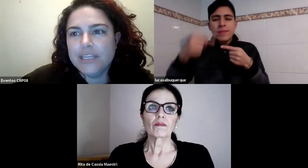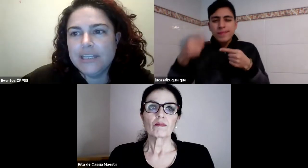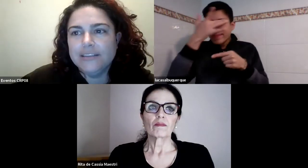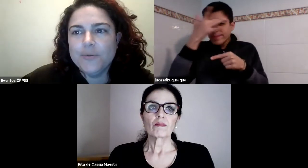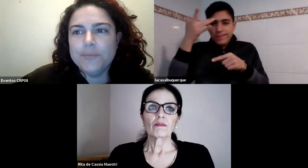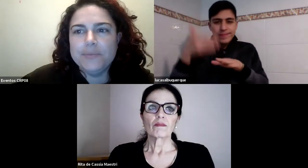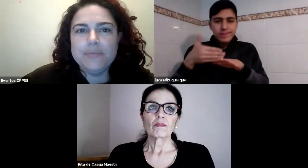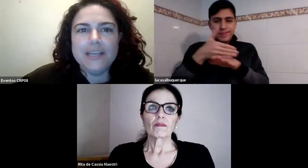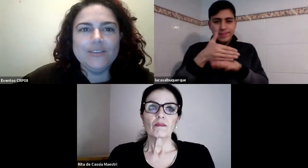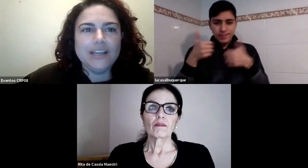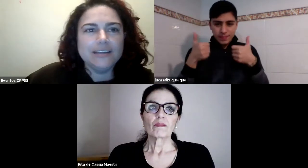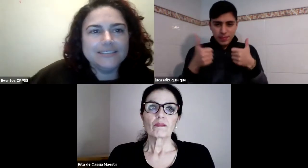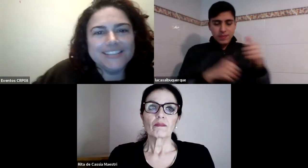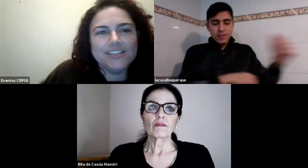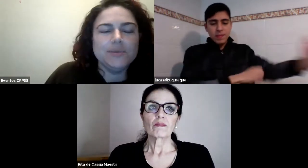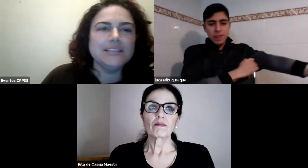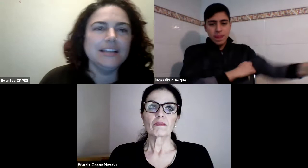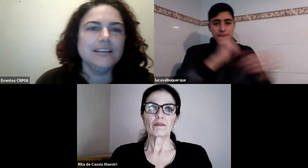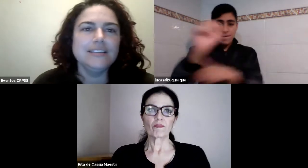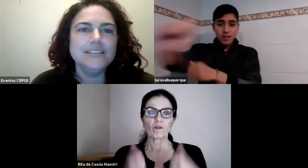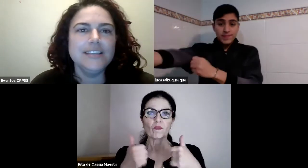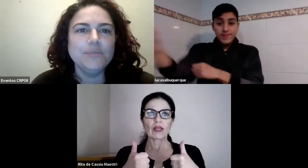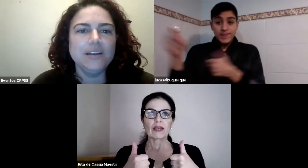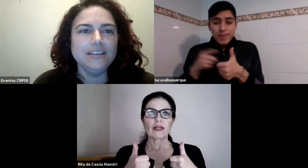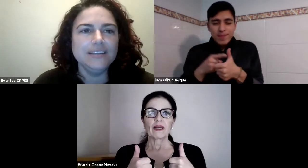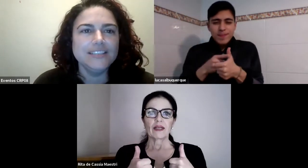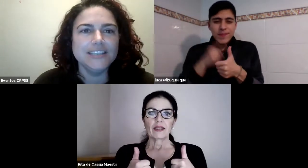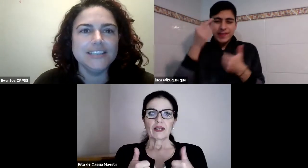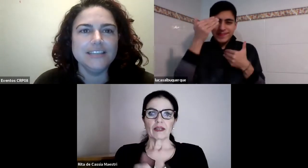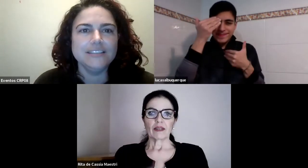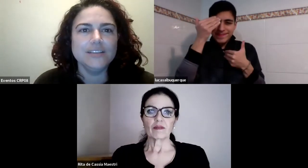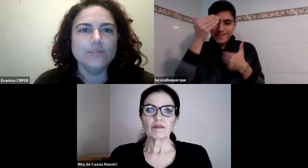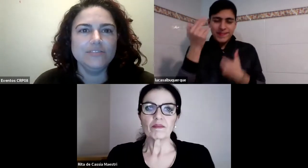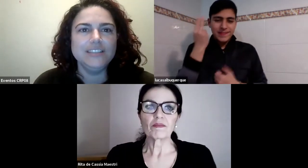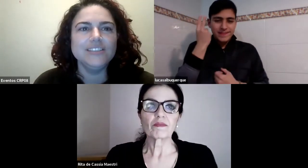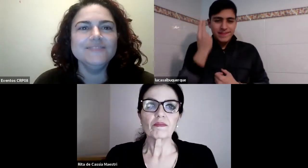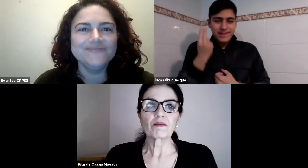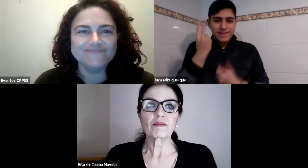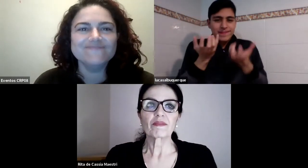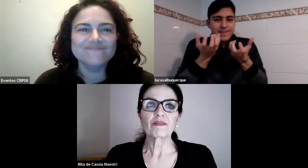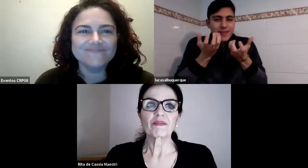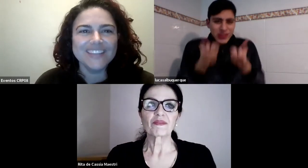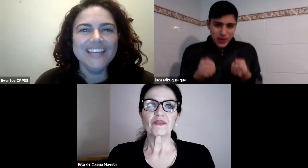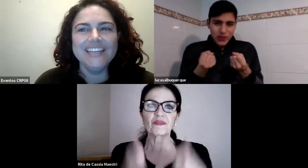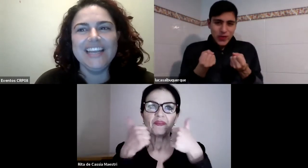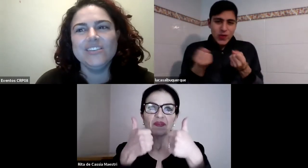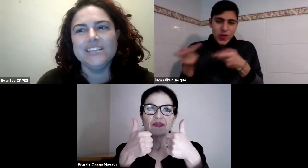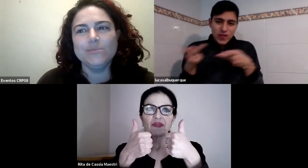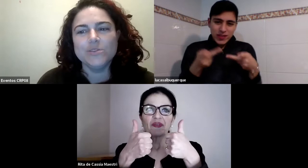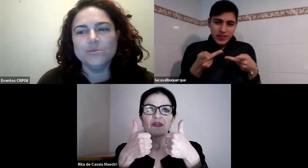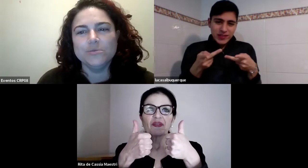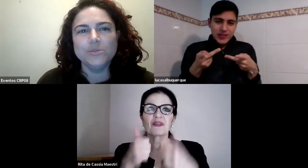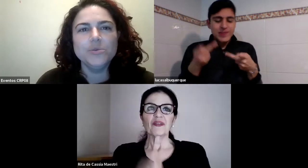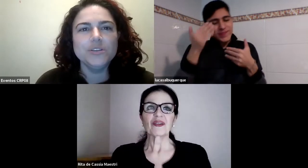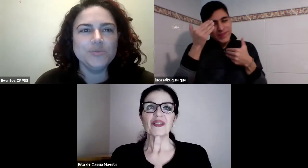Eu queria, então, primeiro, né, antes de mais nada, agradecer para a Rita de ter aceito esse convite. Nós